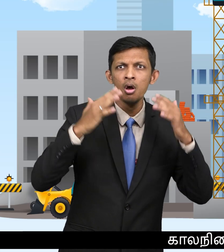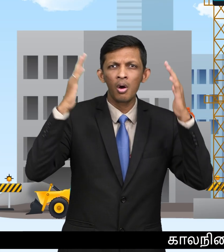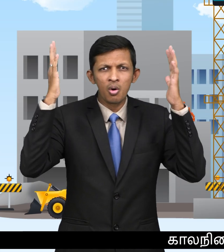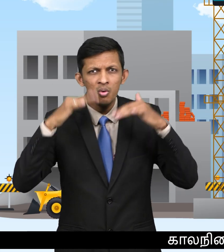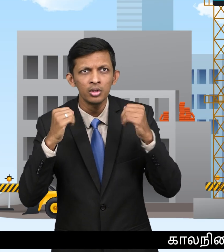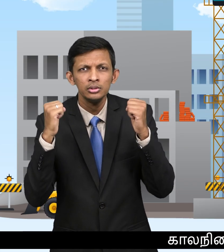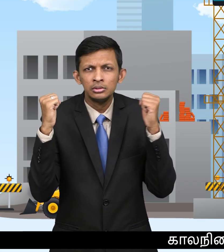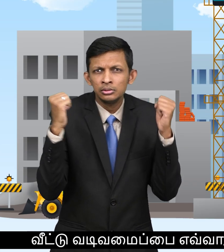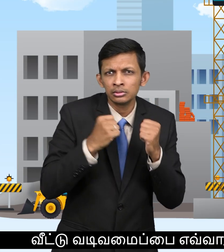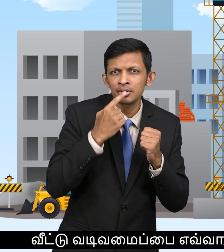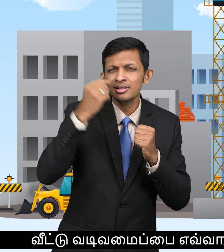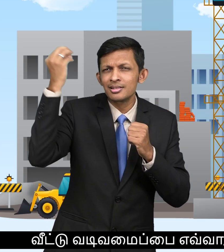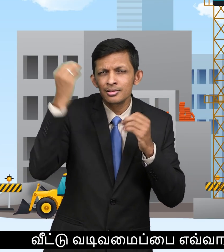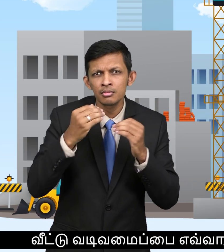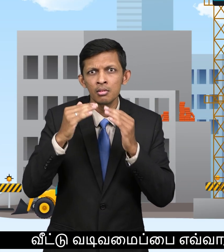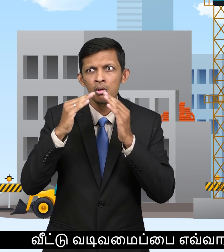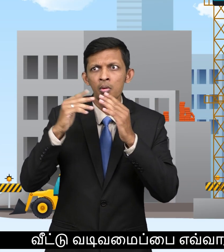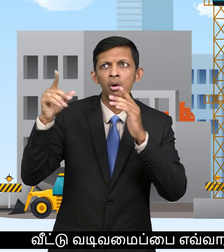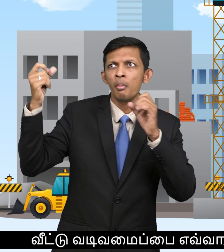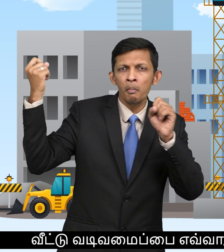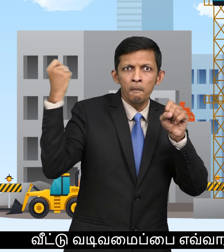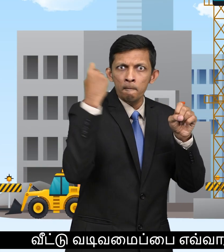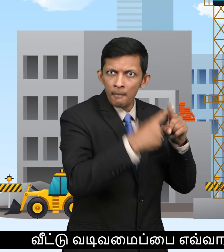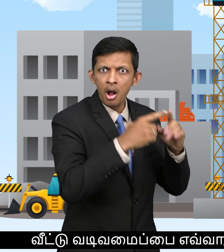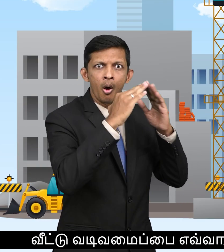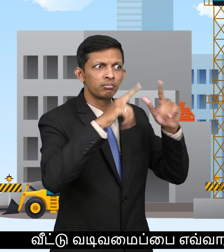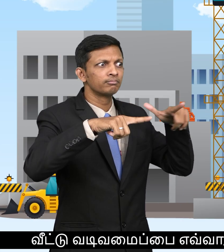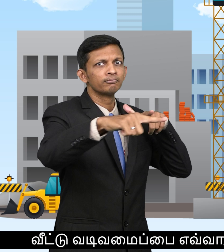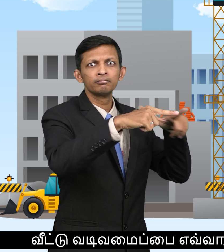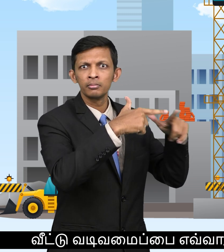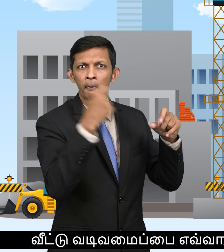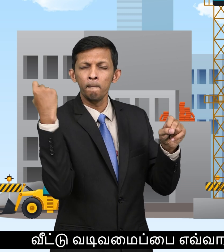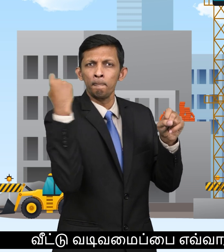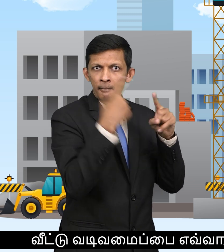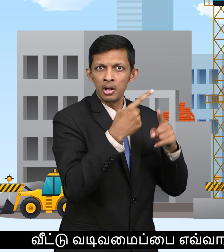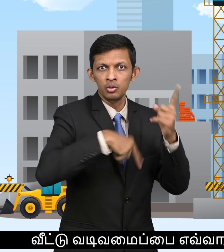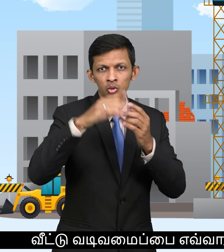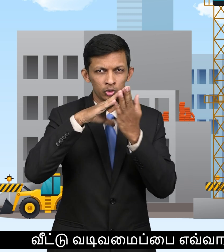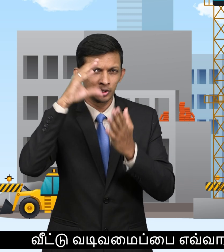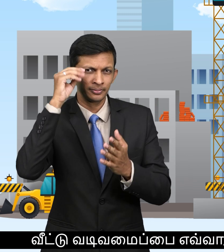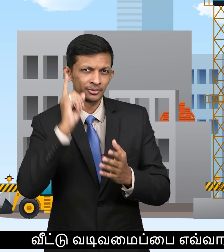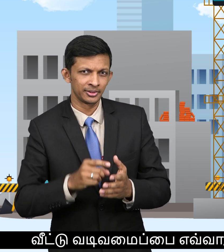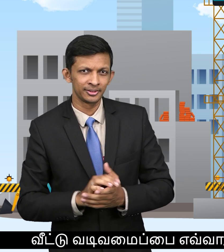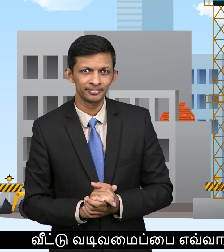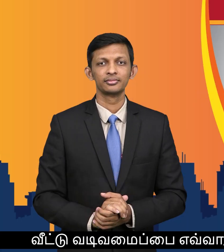காலநிலை மற்றும் பகுதி வீட்டு வடிவமைப்பை எவ்வாறு பாதிக்கிறது என்பதை அறிவீர்கள்.